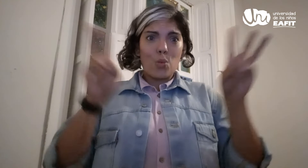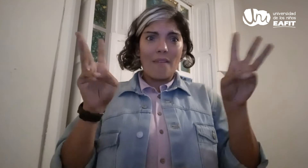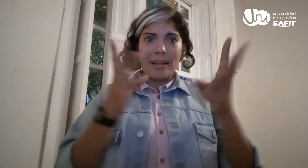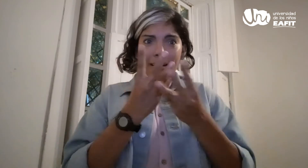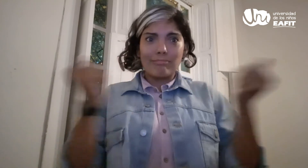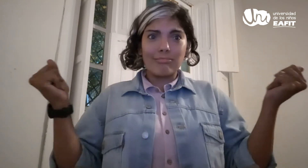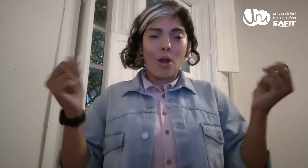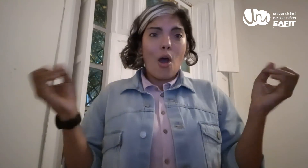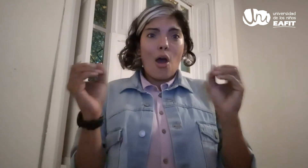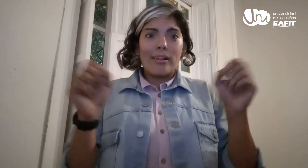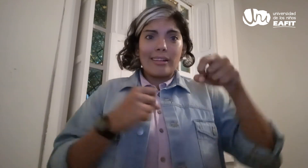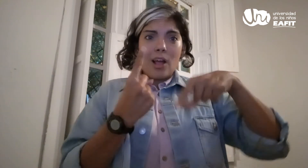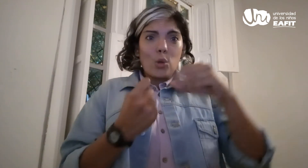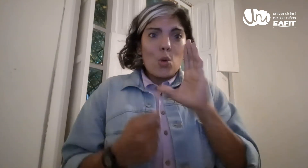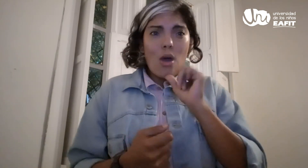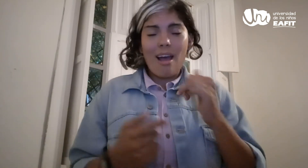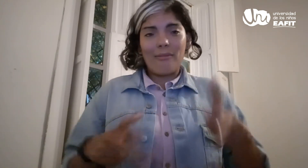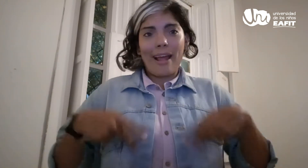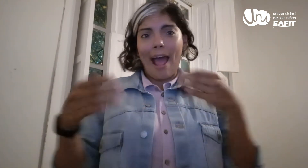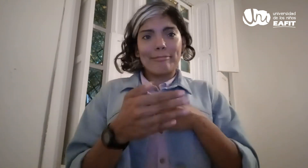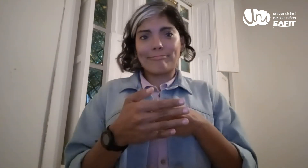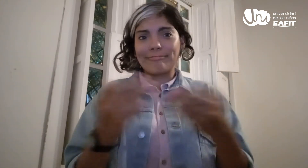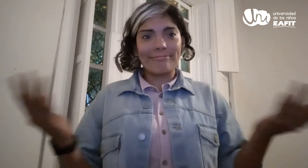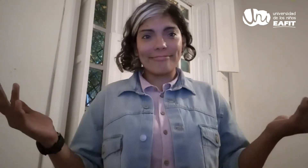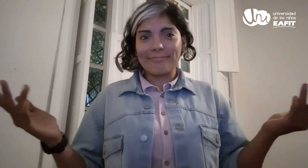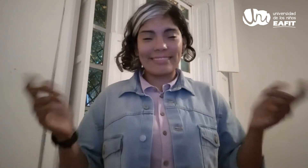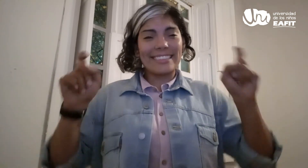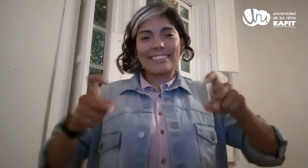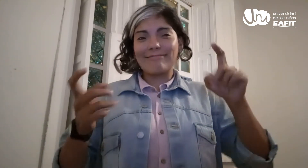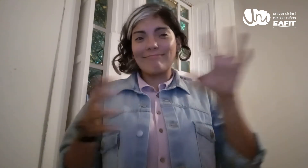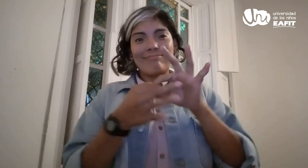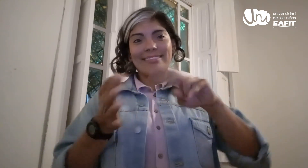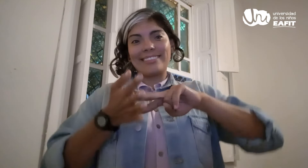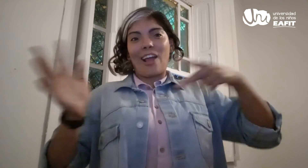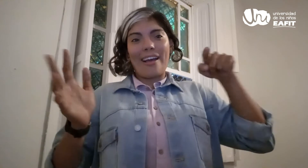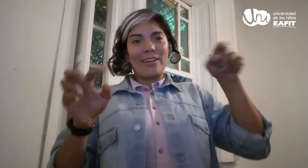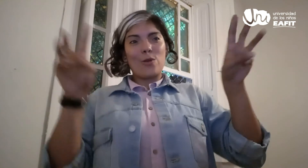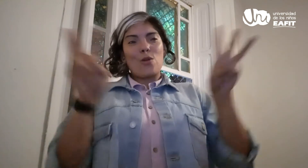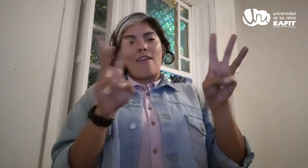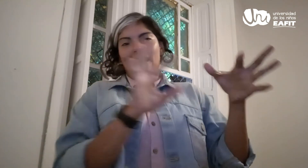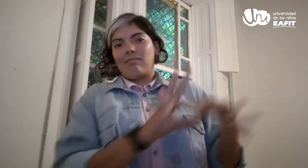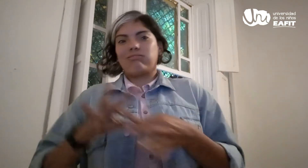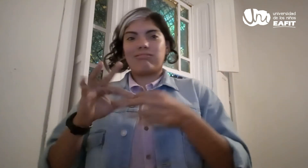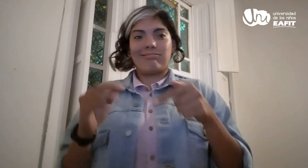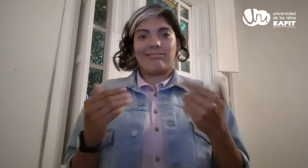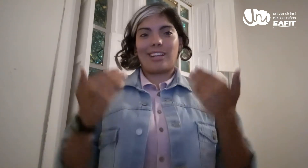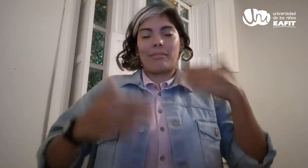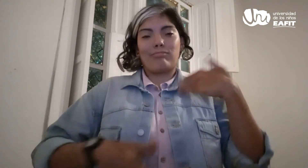tecnológicas, estaríamos enfrentados a barreras más grandes. Necesitamos de la tecnología para poder avanzar y construir un mejor futuro. Que